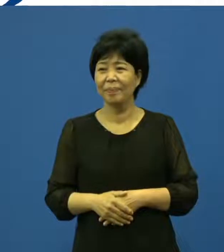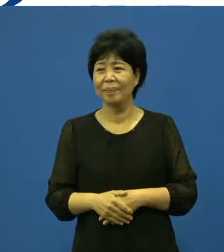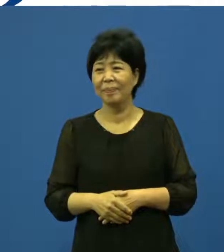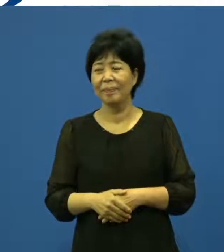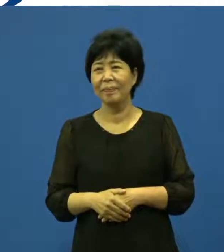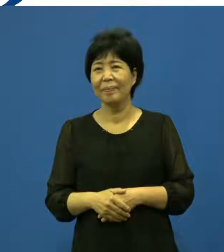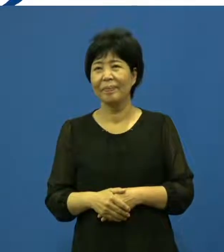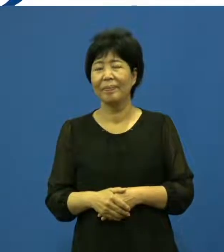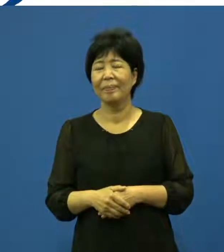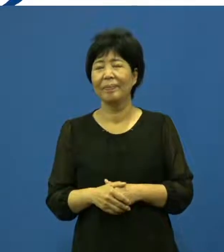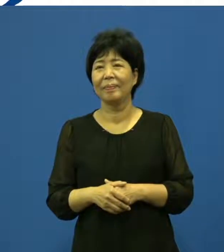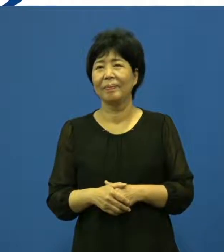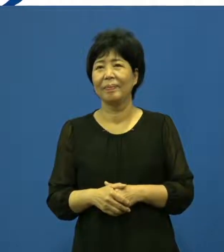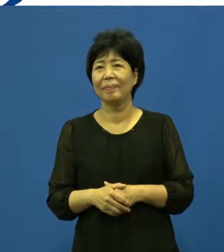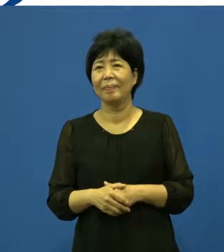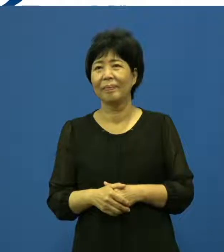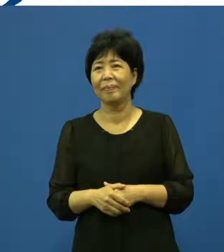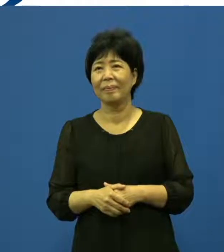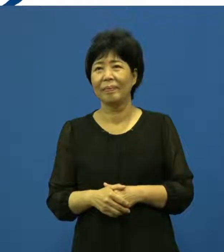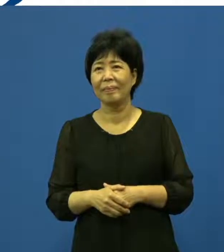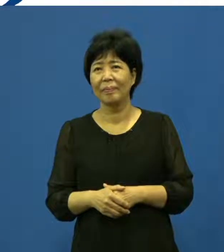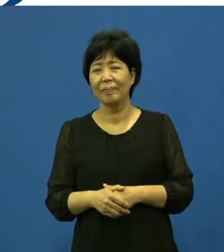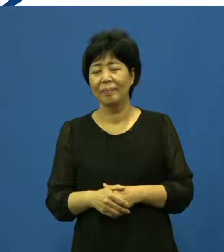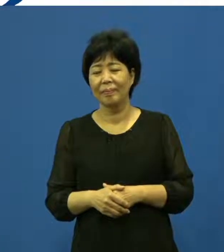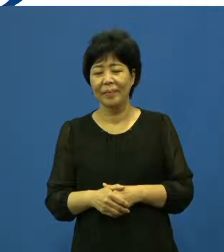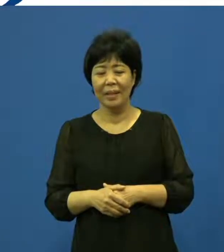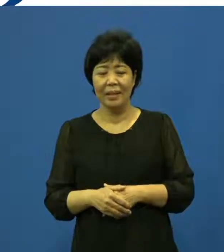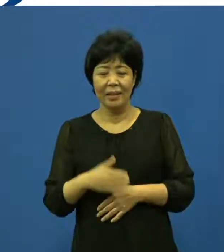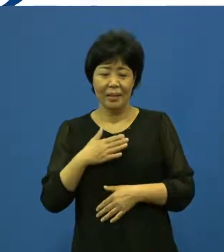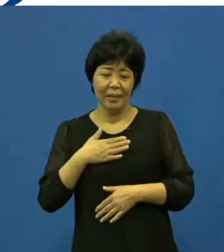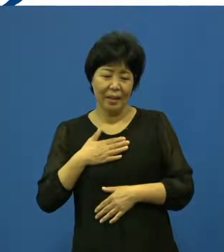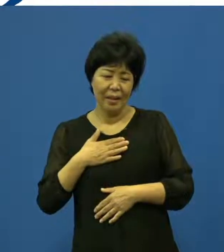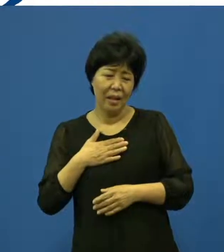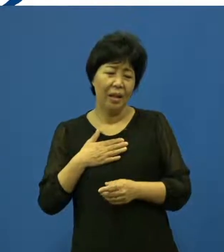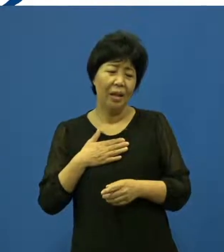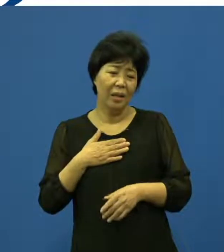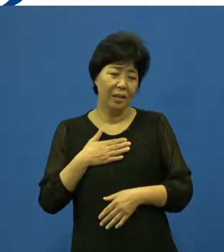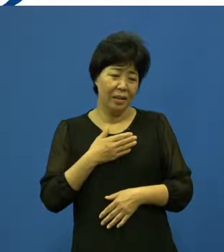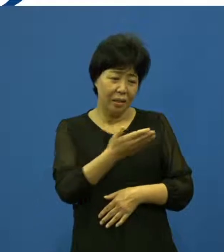사랑해. 나 여기까지 온 게 너 사랑하기 때문에.